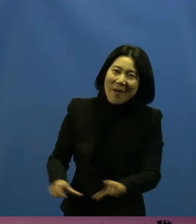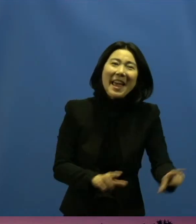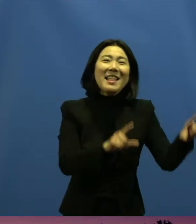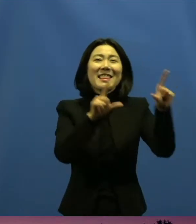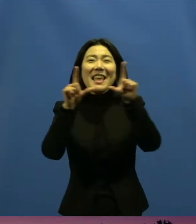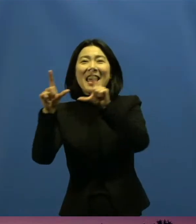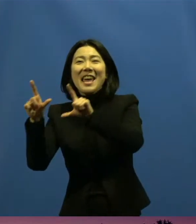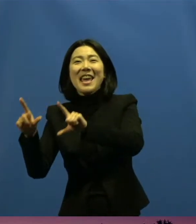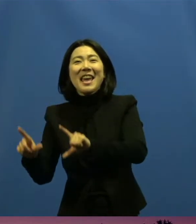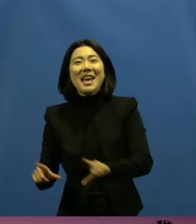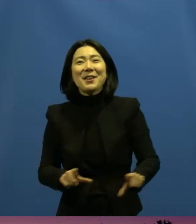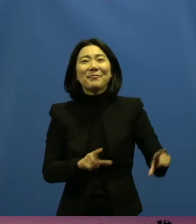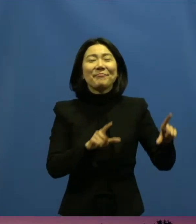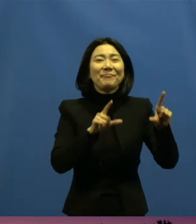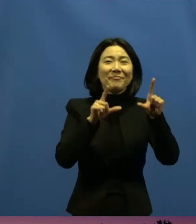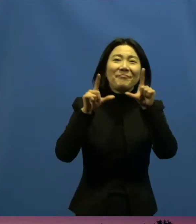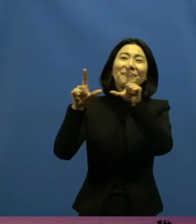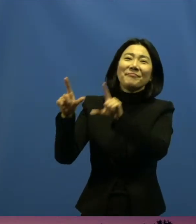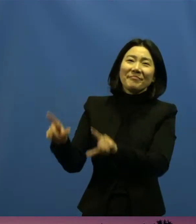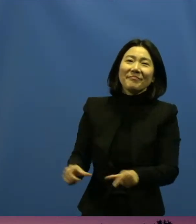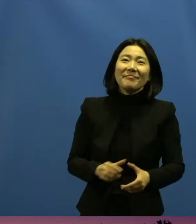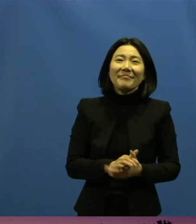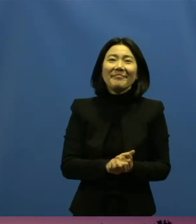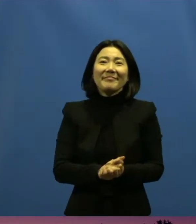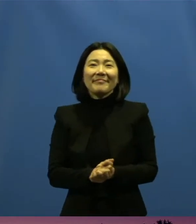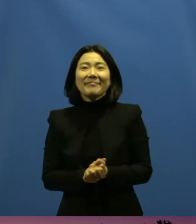살기로 했네.